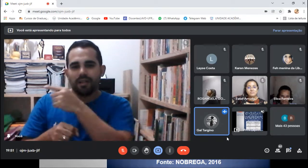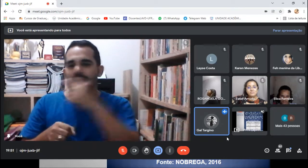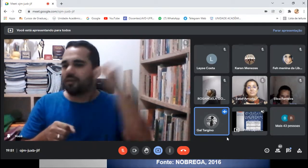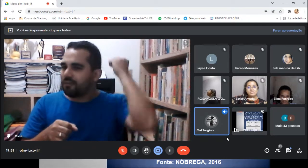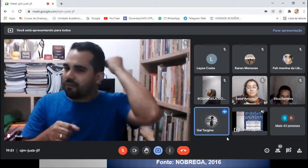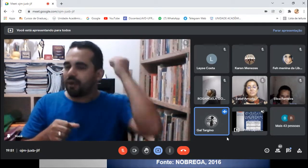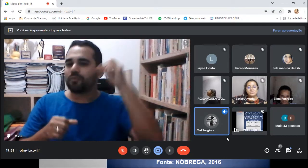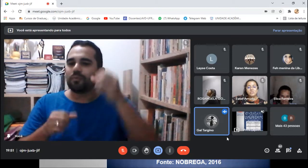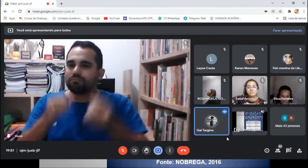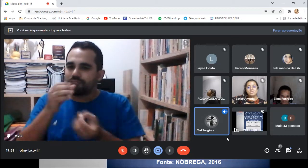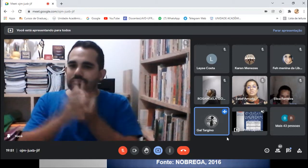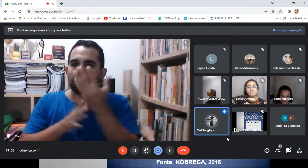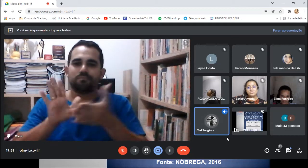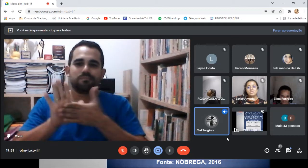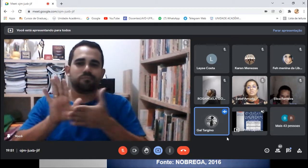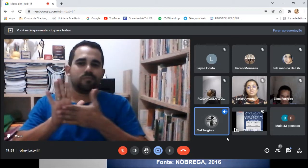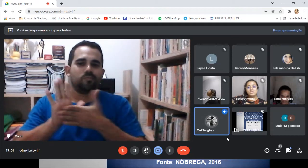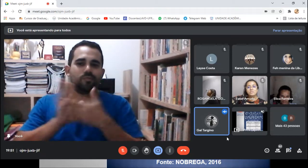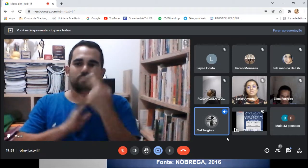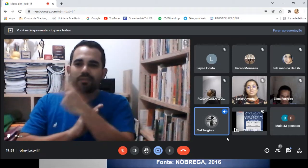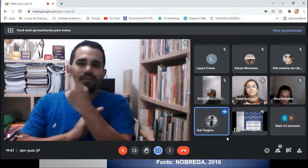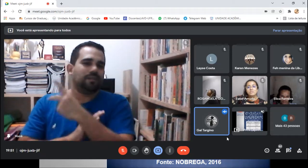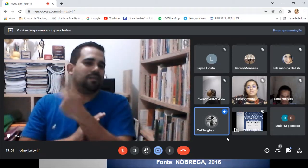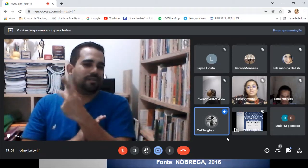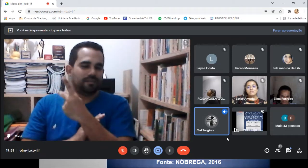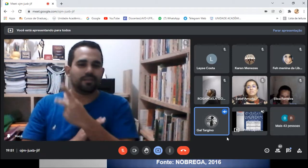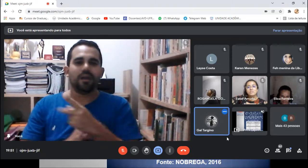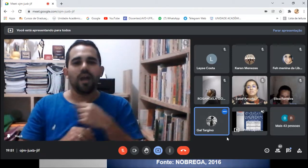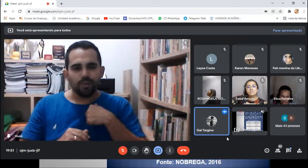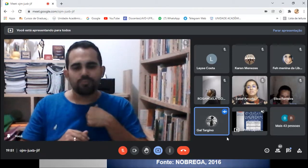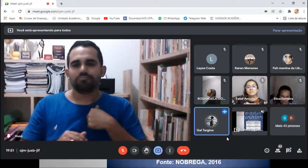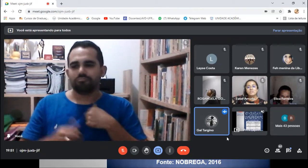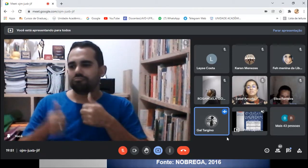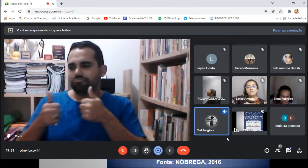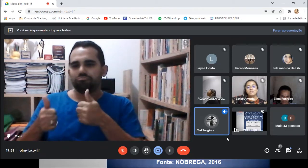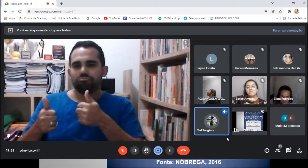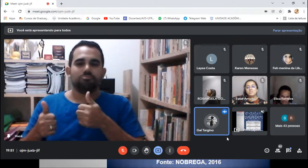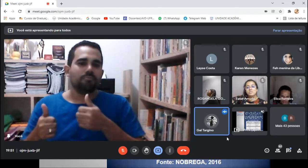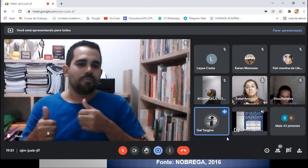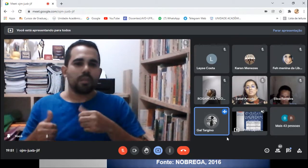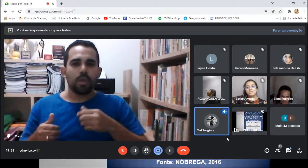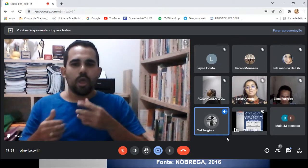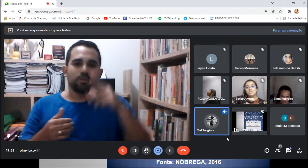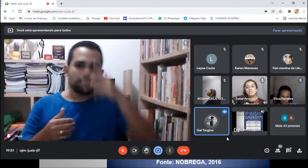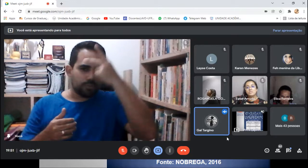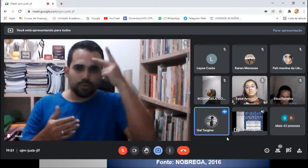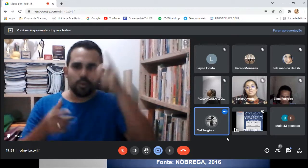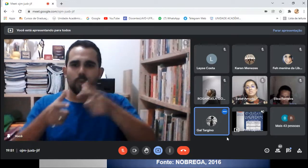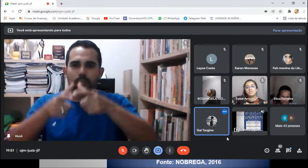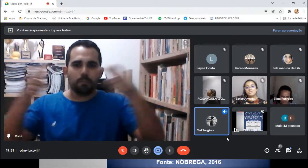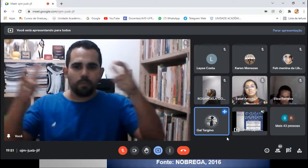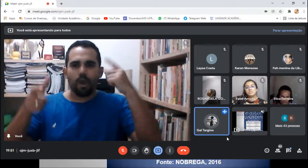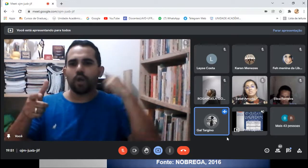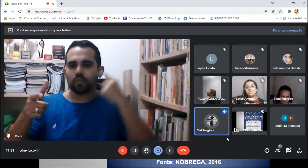tenho formação em mestrado, ele também tem formação, então nós somos pesquisadores e eu acredito que